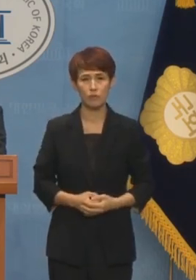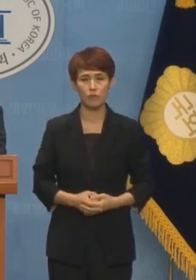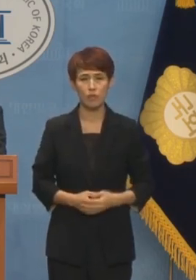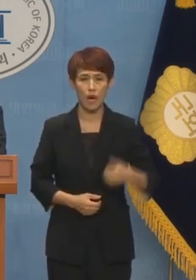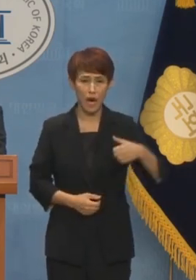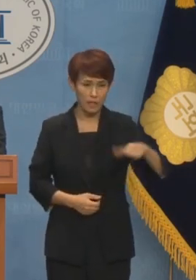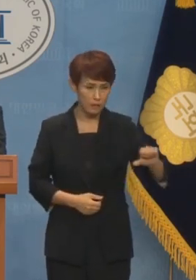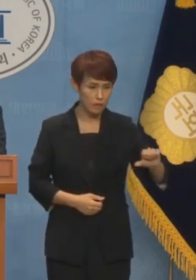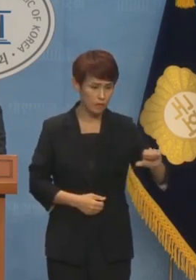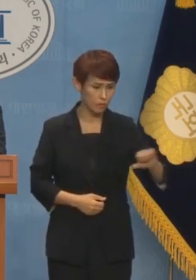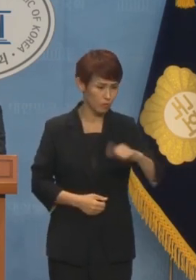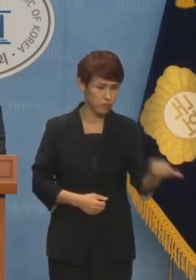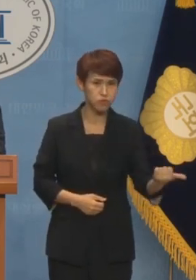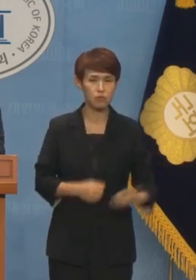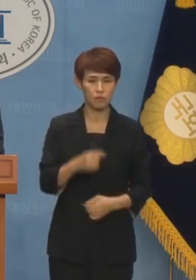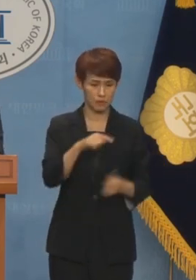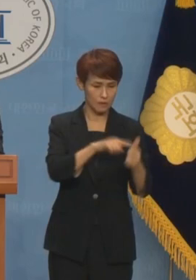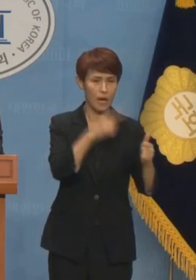잃은 아버님은